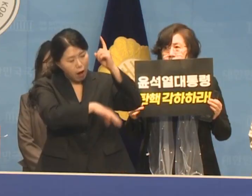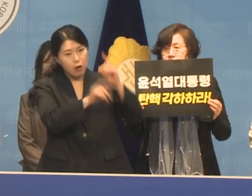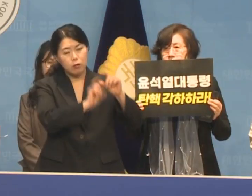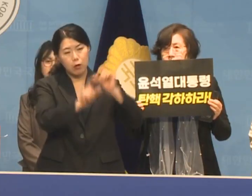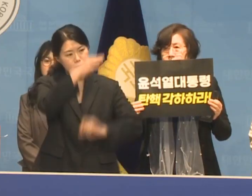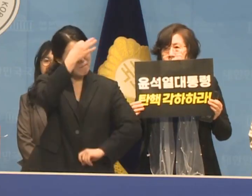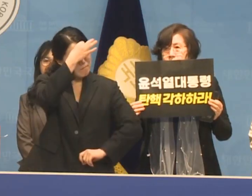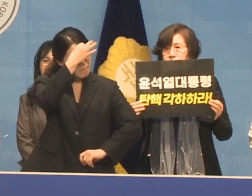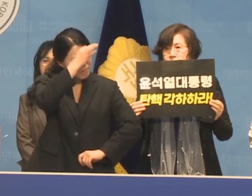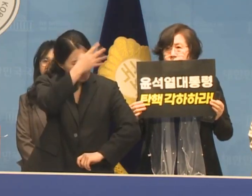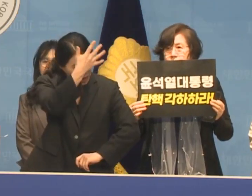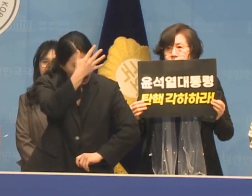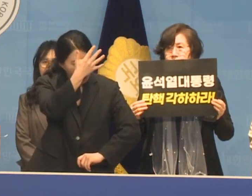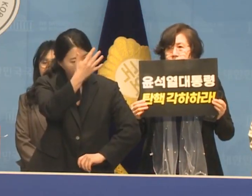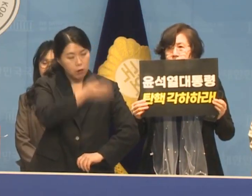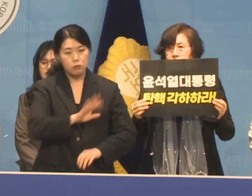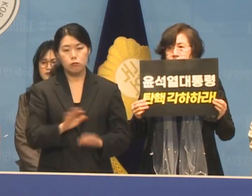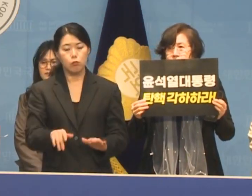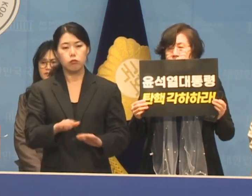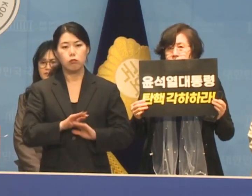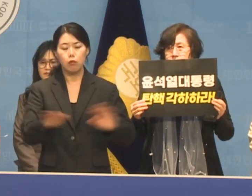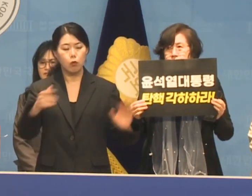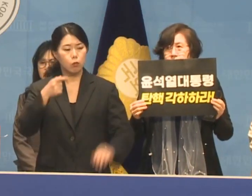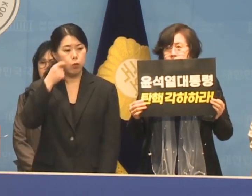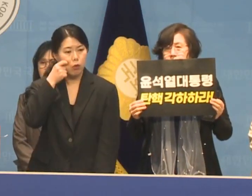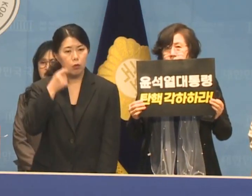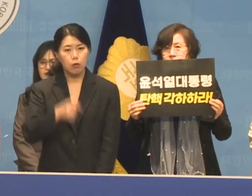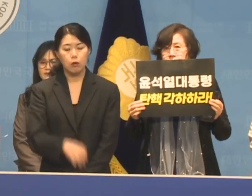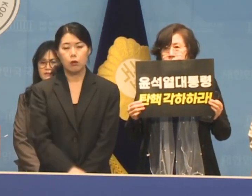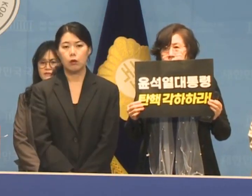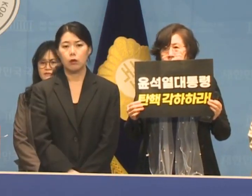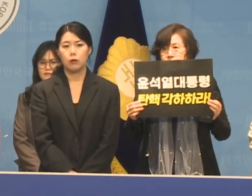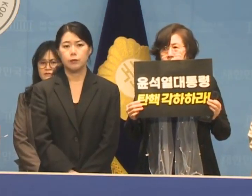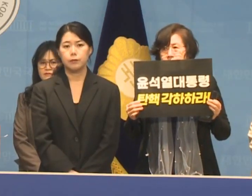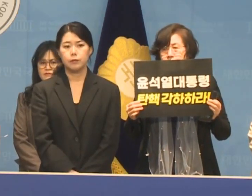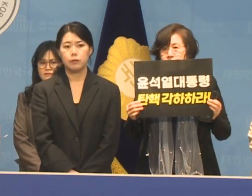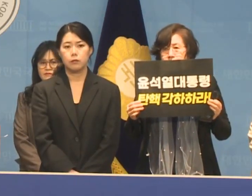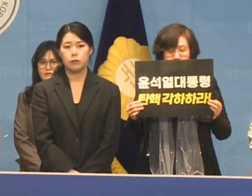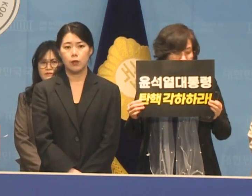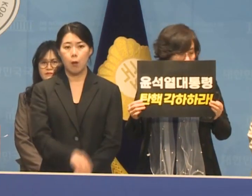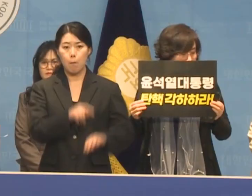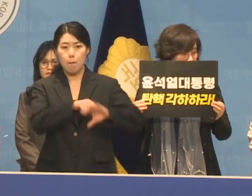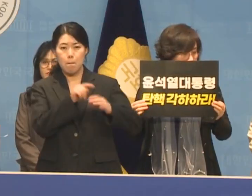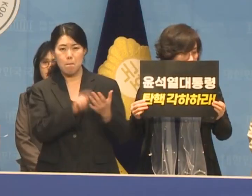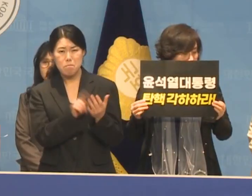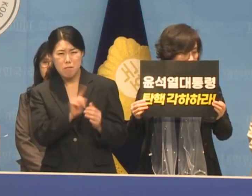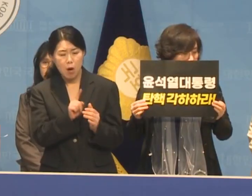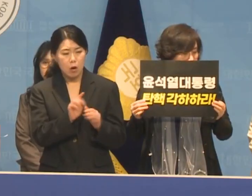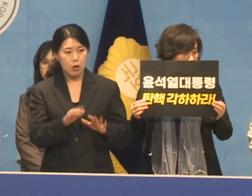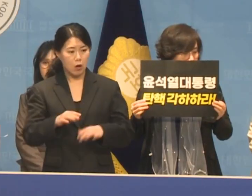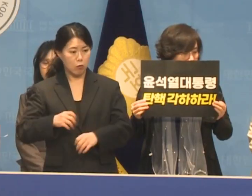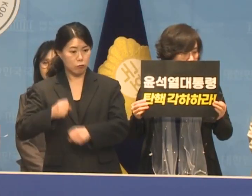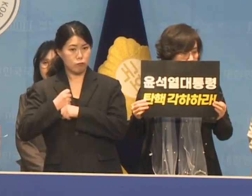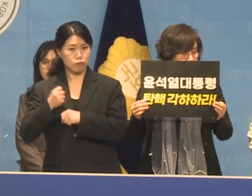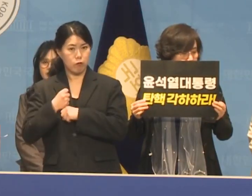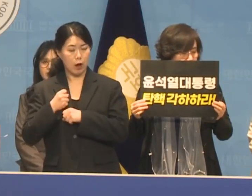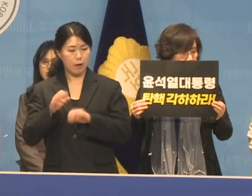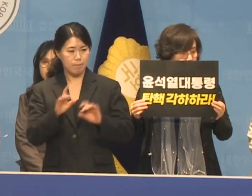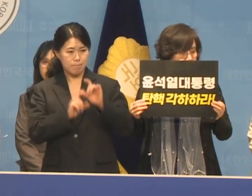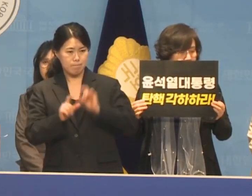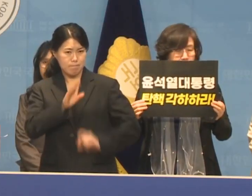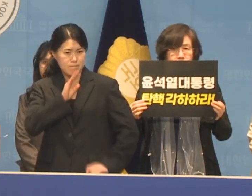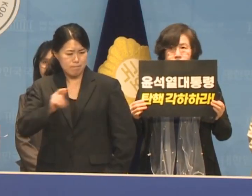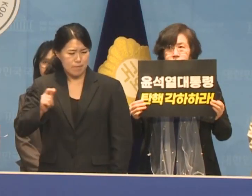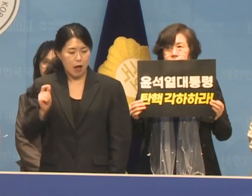우리는 아무런 대응도 하지 말라는 것이 그들의 입장입니다. 심리전은 북군이 가진 가장